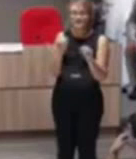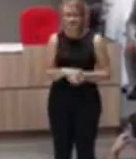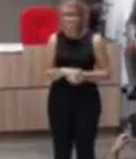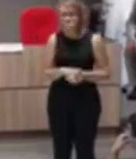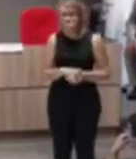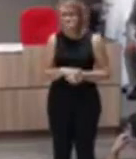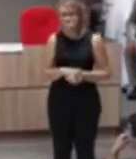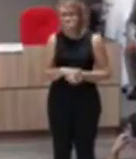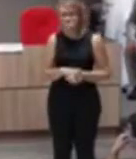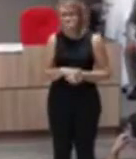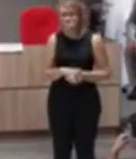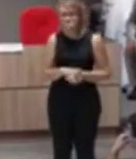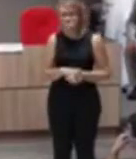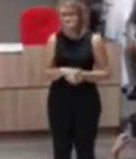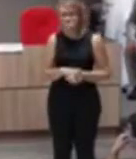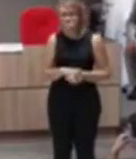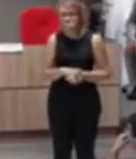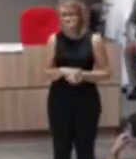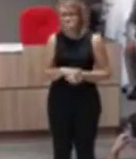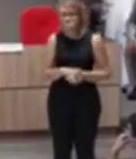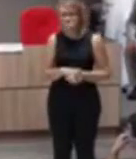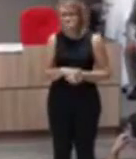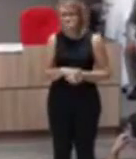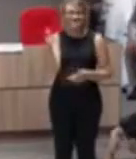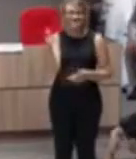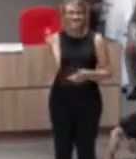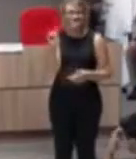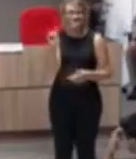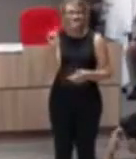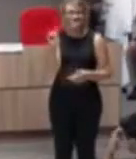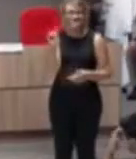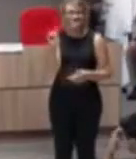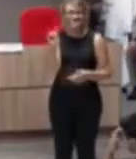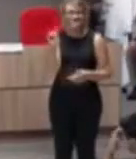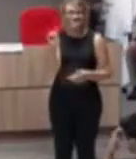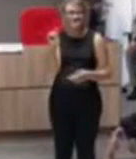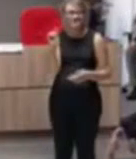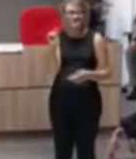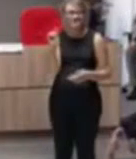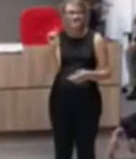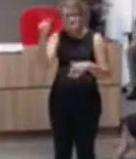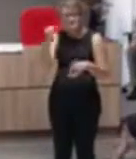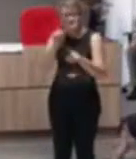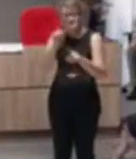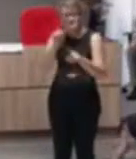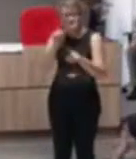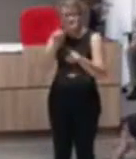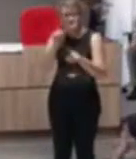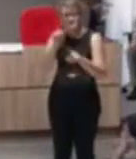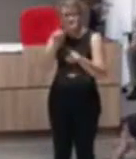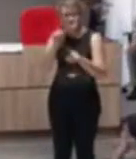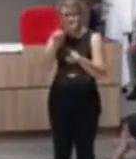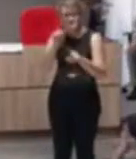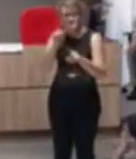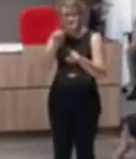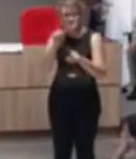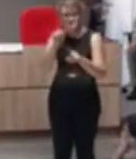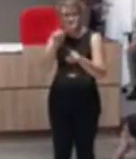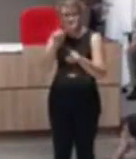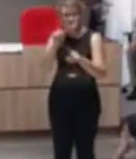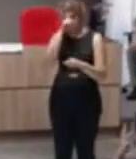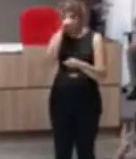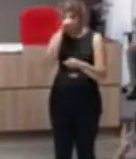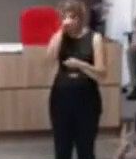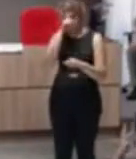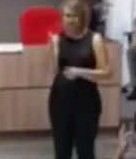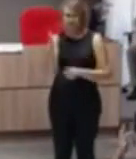a interlocução com outros atores sociais e extra-hospital. Também essa